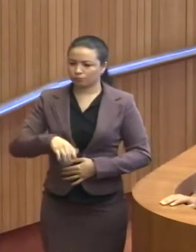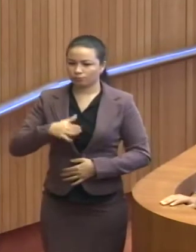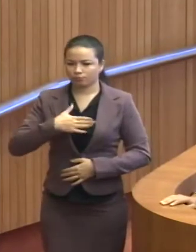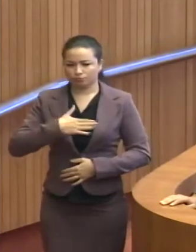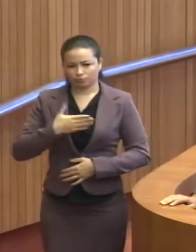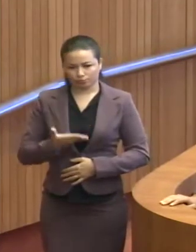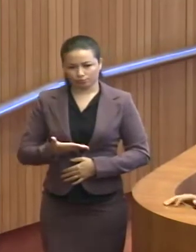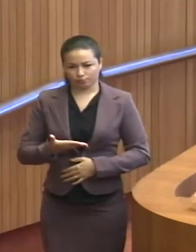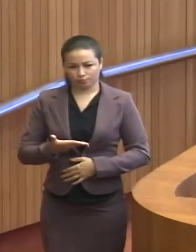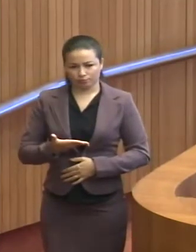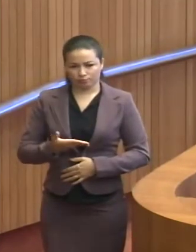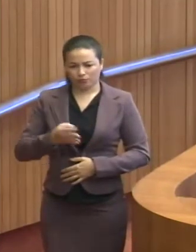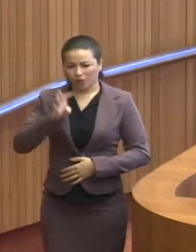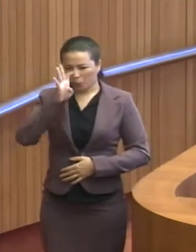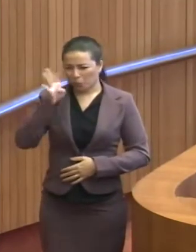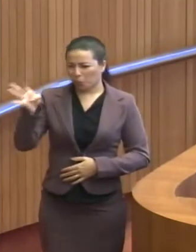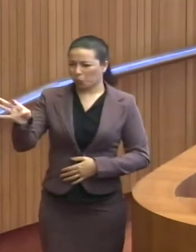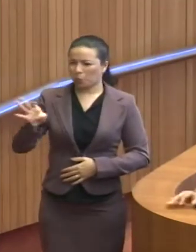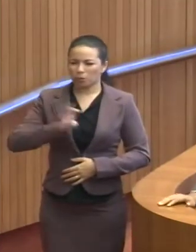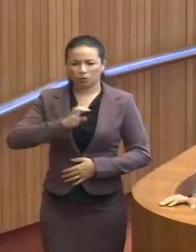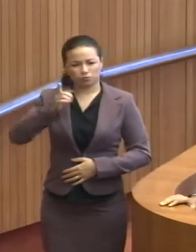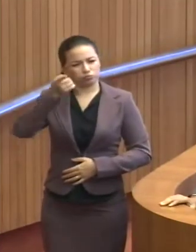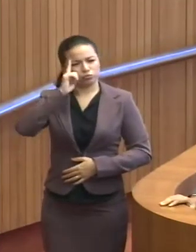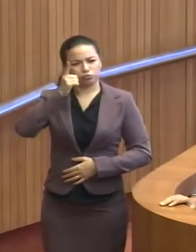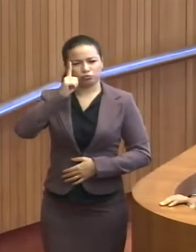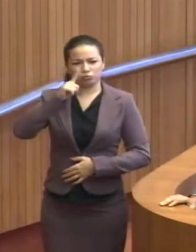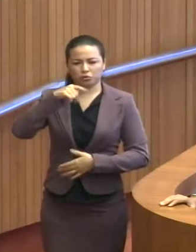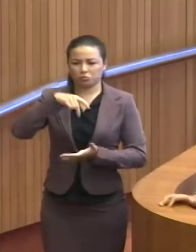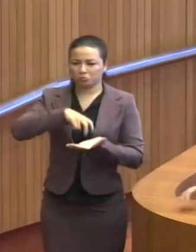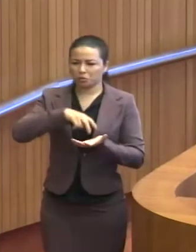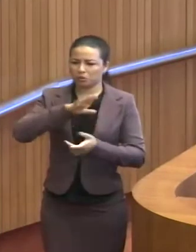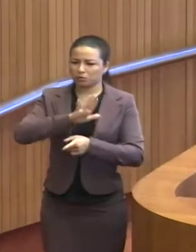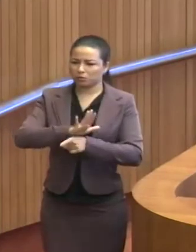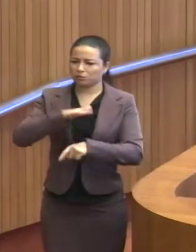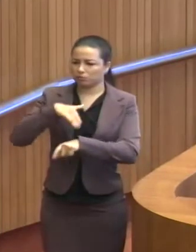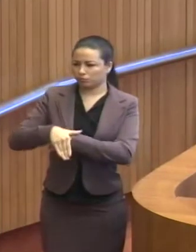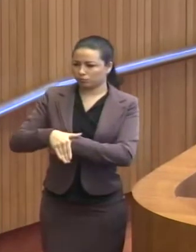pessoa, ataques dioturnos,